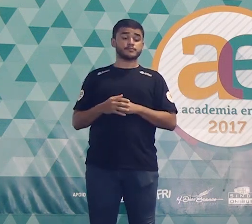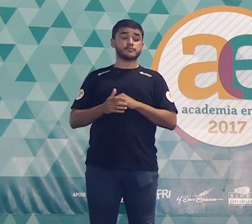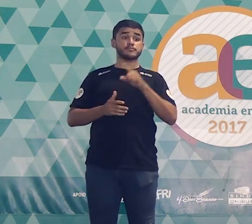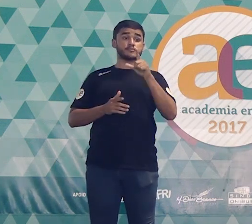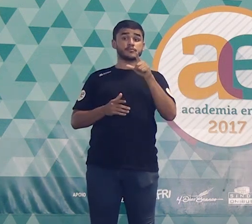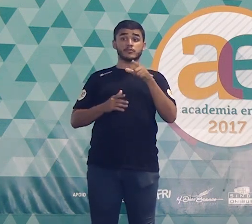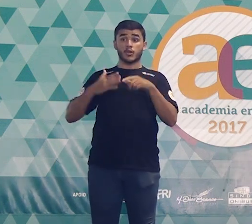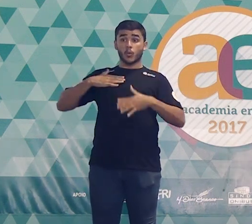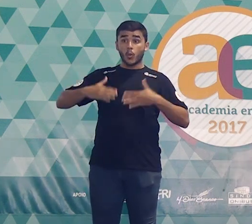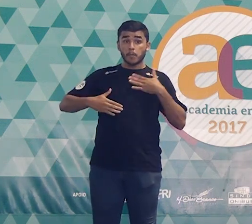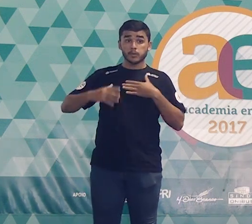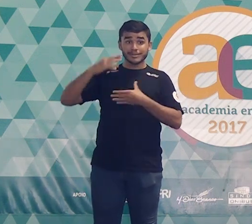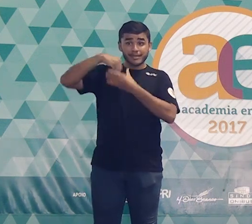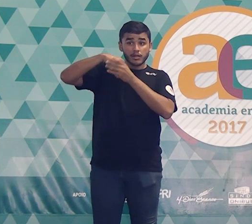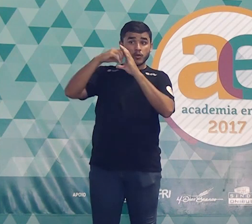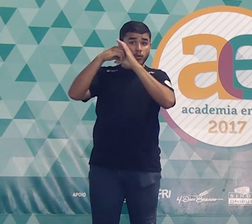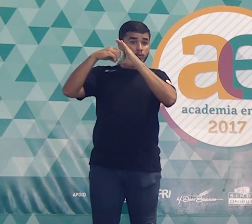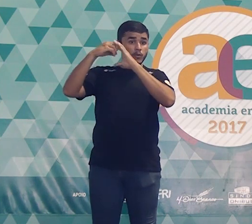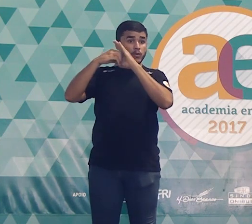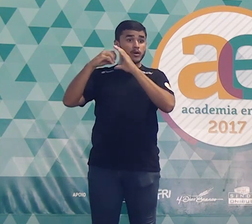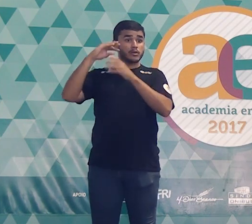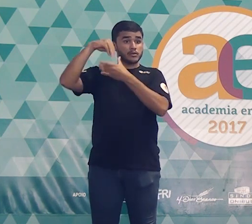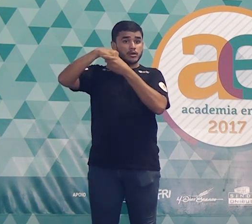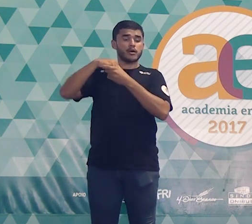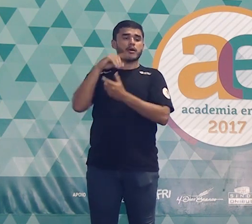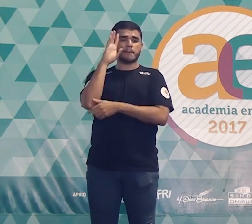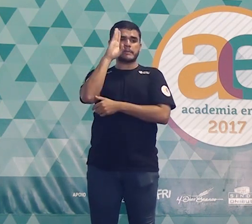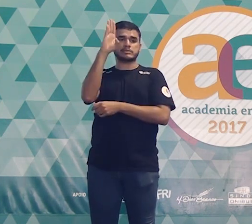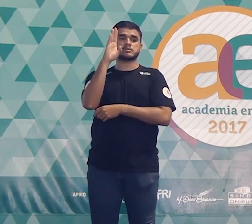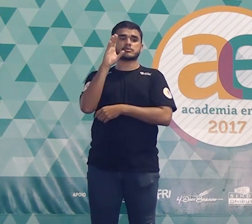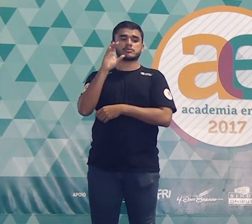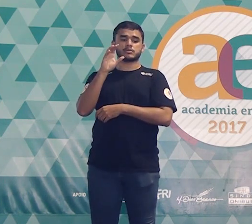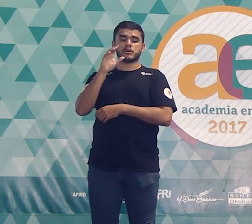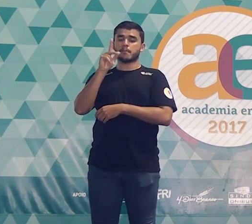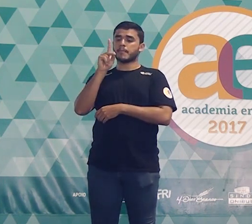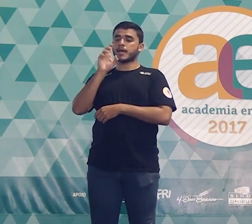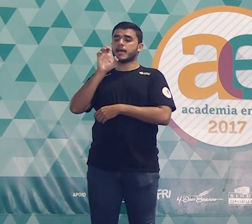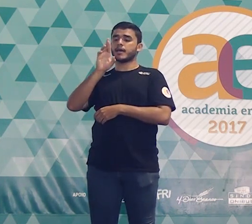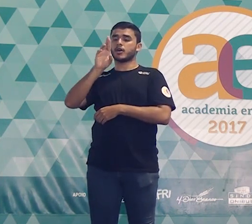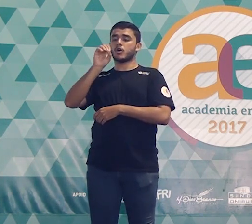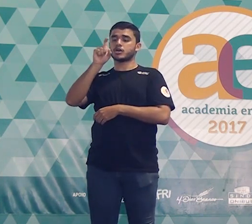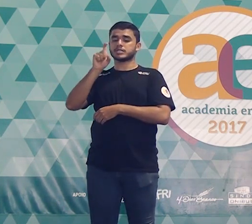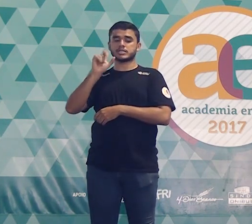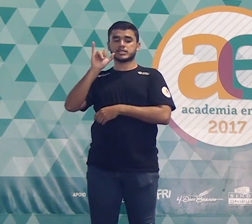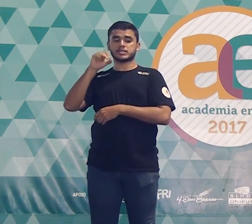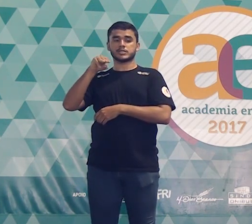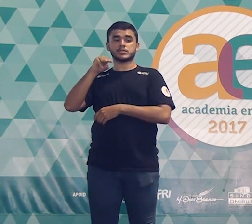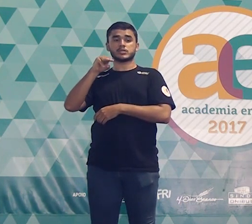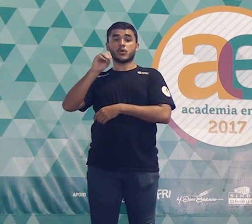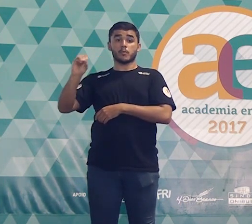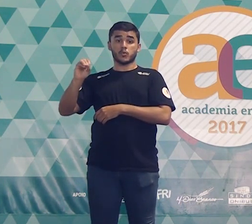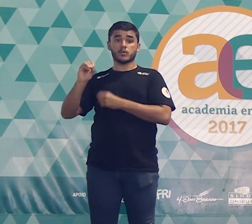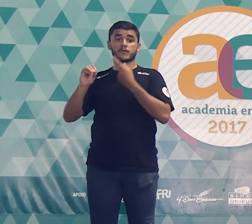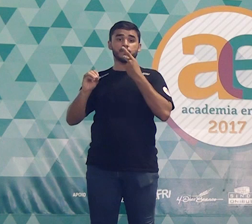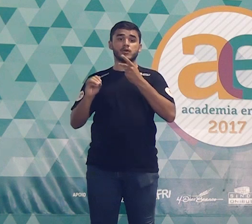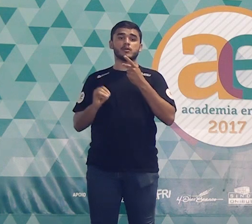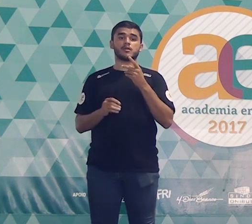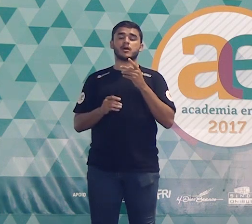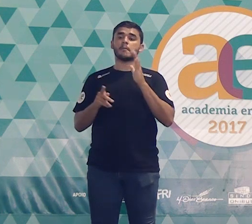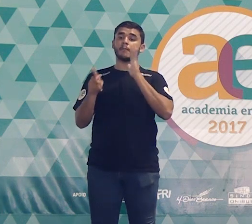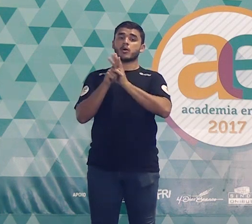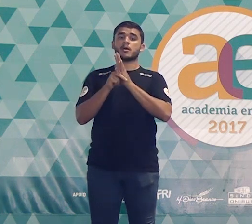seu organismo, dentro da sua célula, quem vai responder por isso é o peroxissomo. Outra função do peroxissomo também é